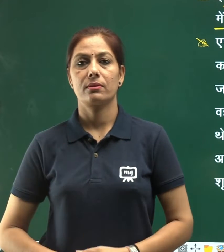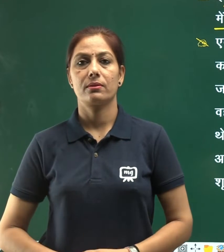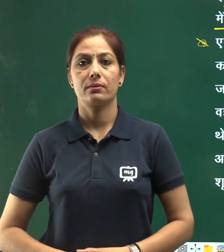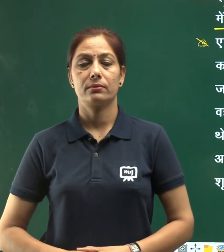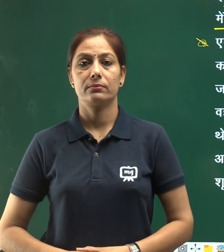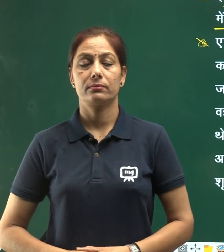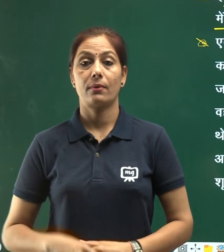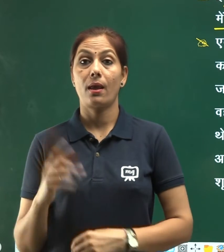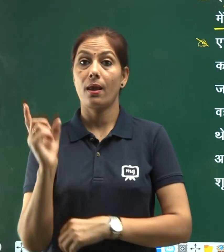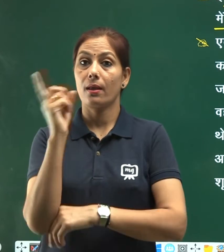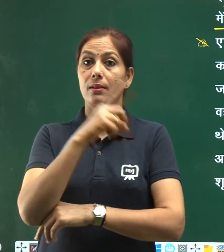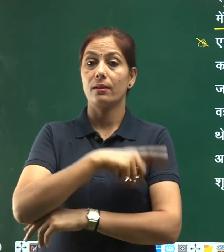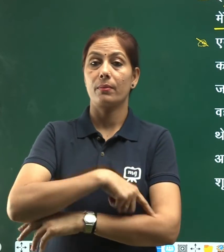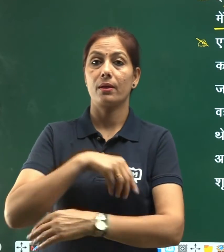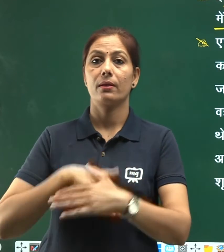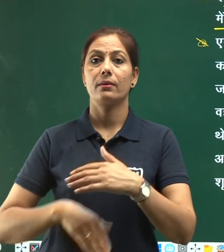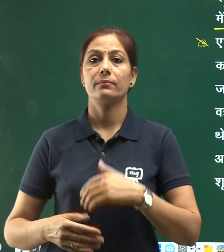एक दिन में